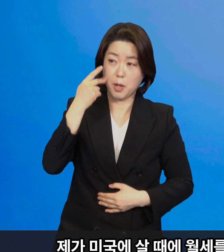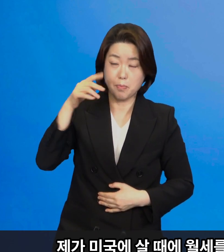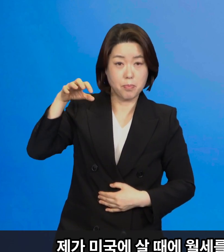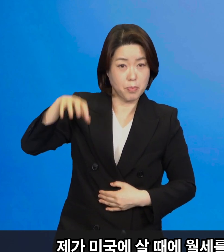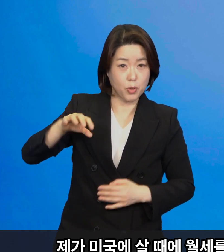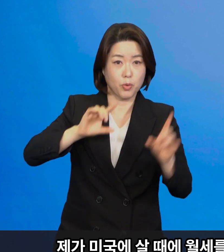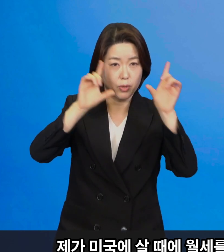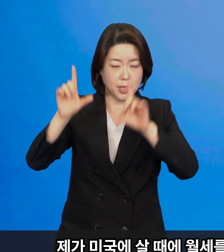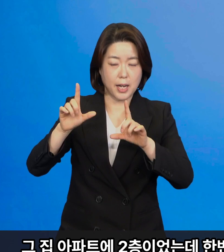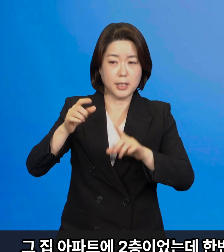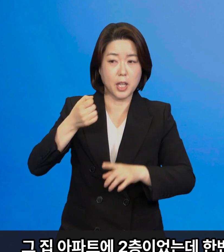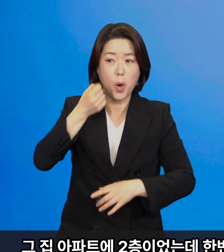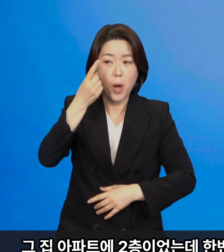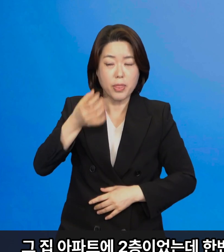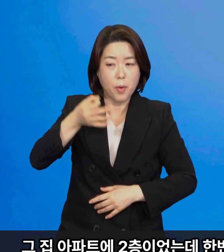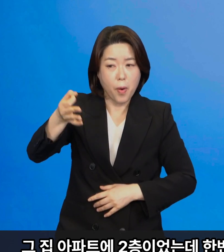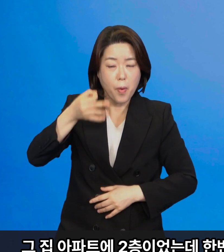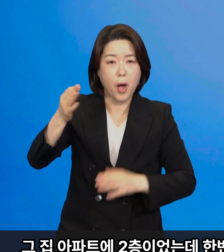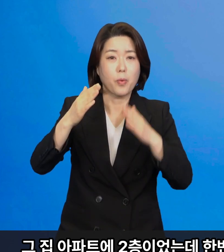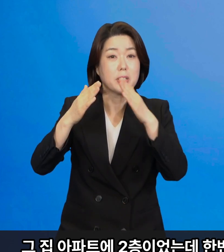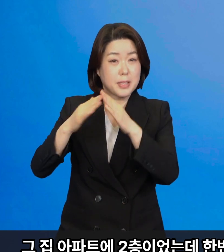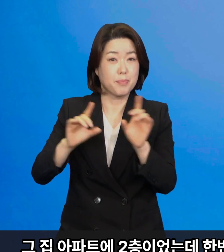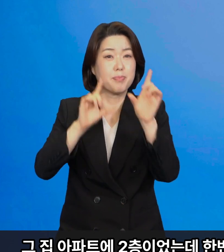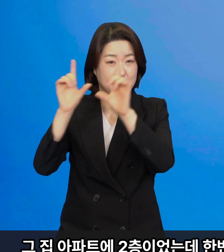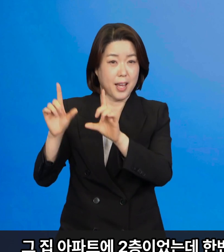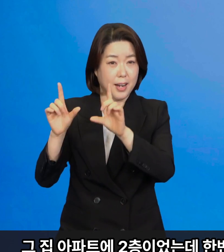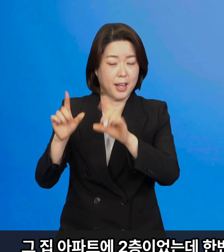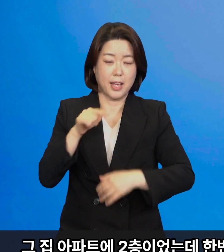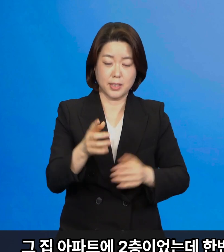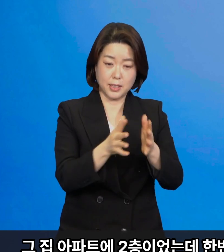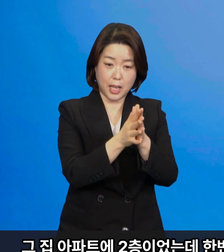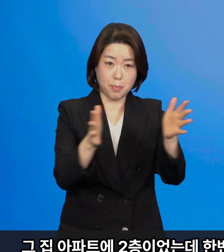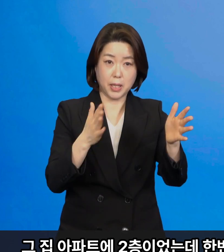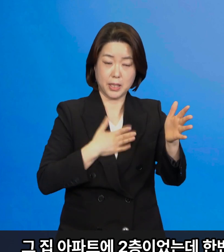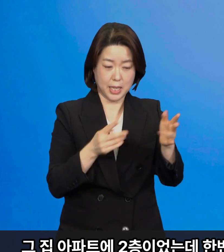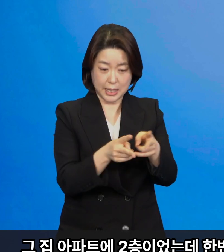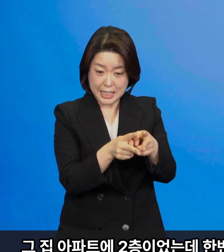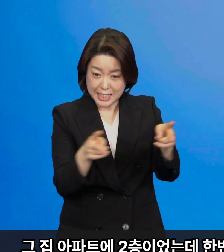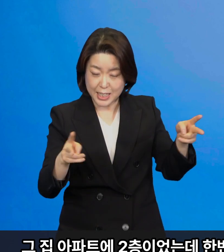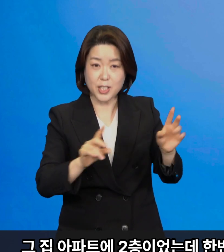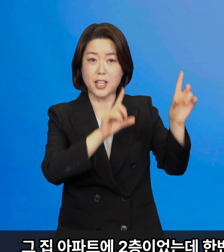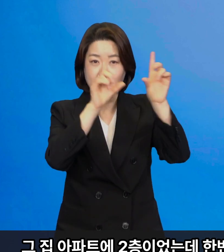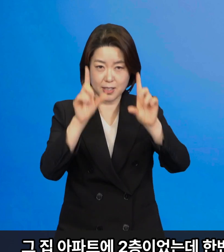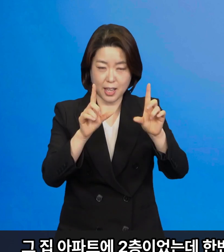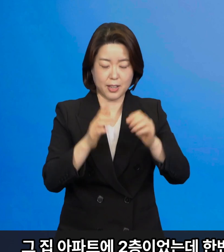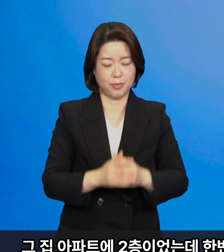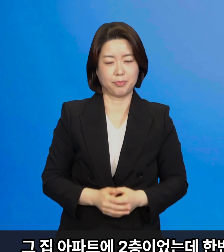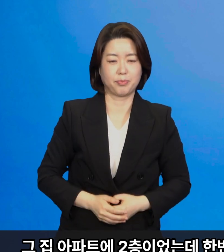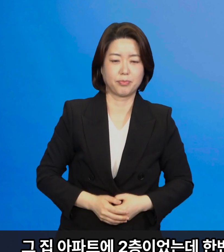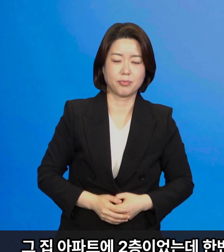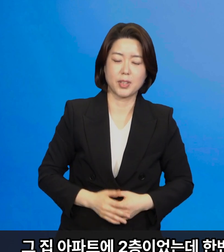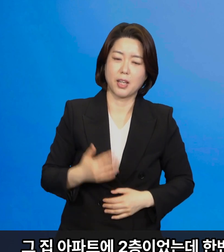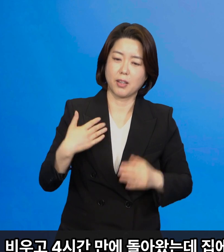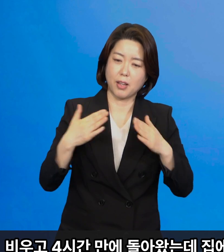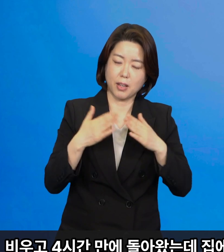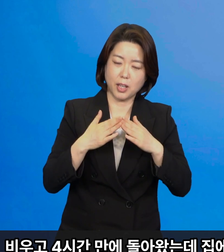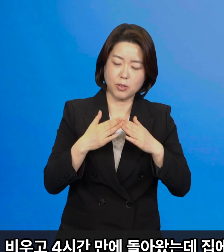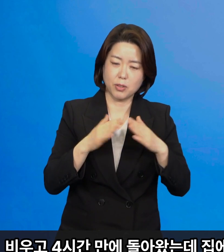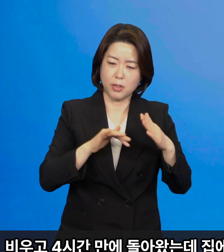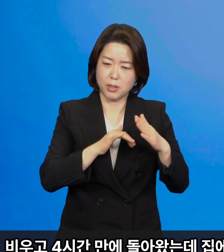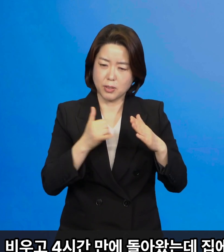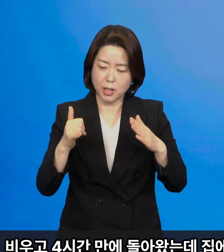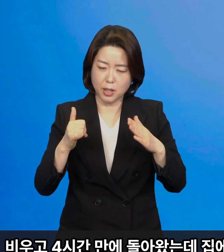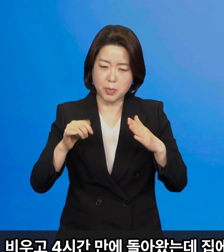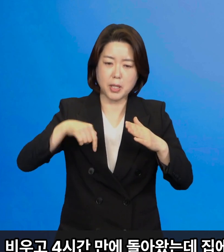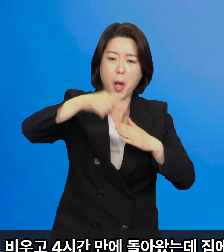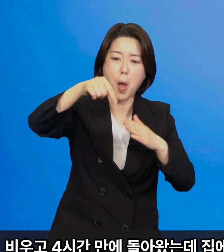있을 때였습니다. 그 집에, 그 아파트의 그 2층이었는데 한 번은 저희가 가족이 다 집을 나갔다가 비우고 한